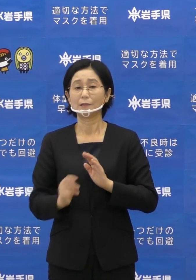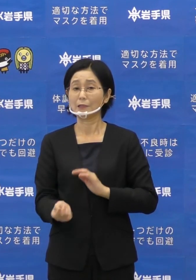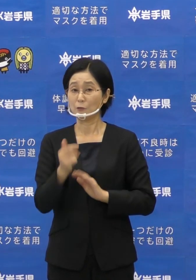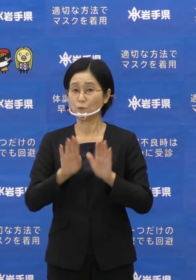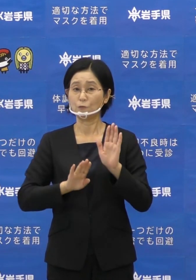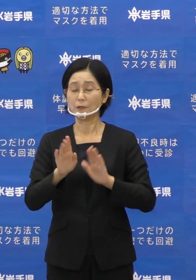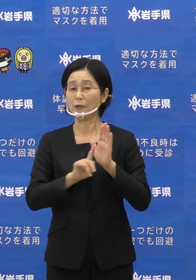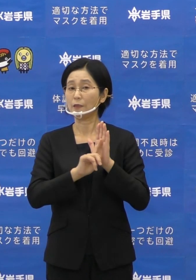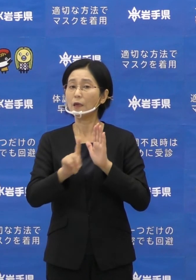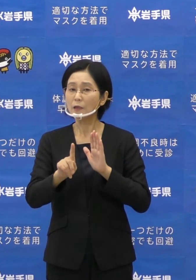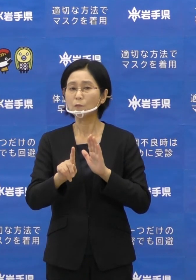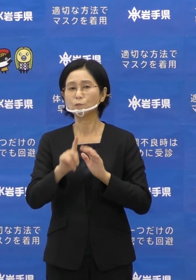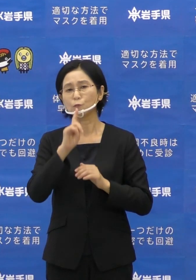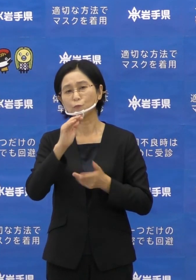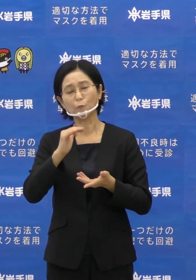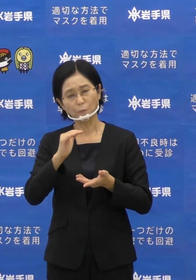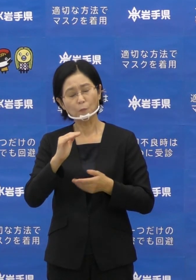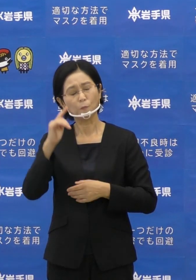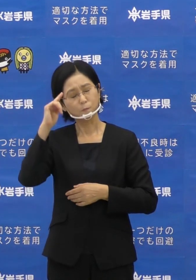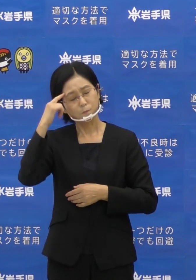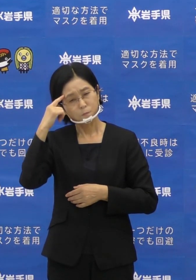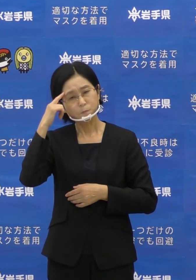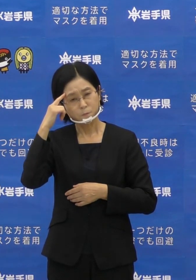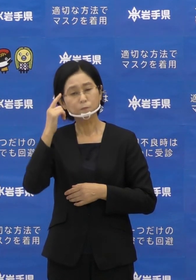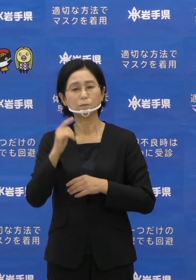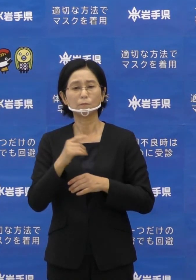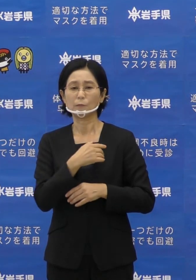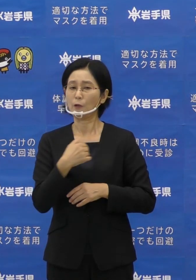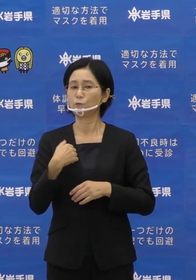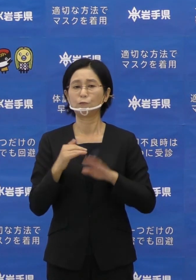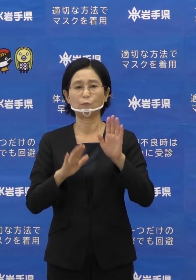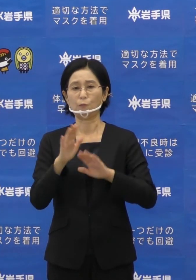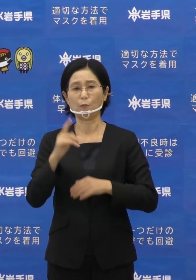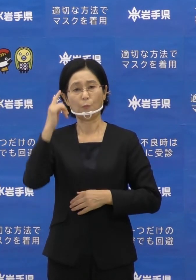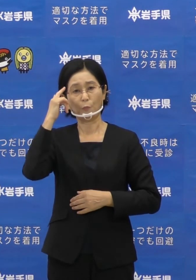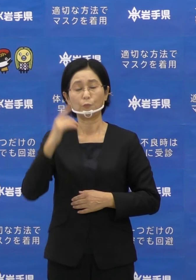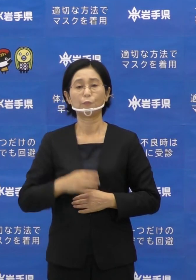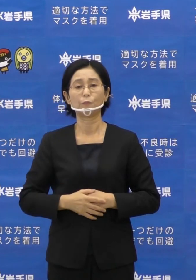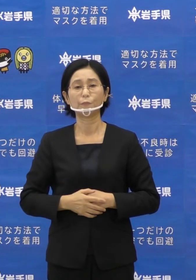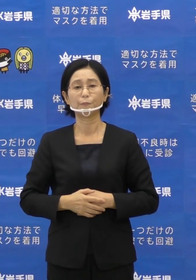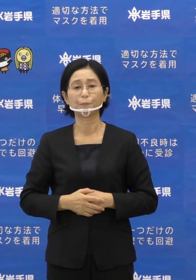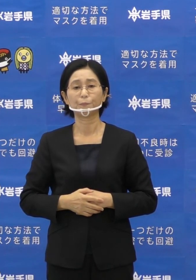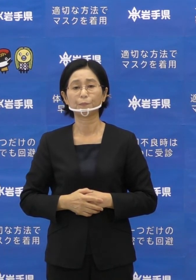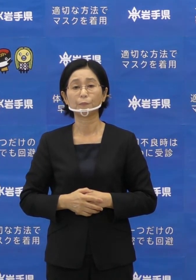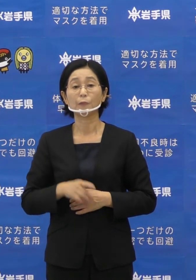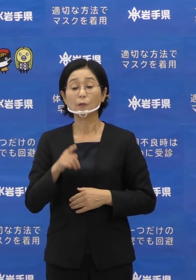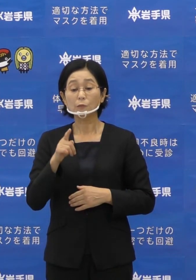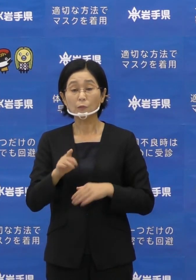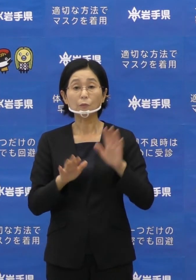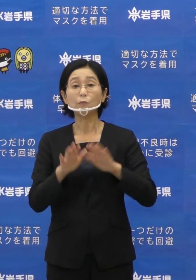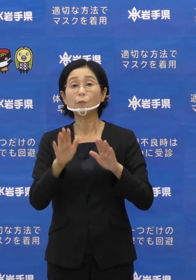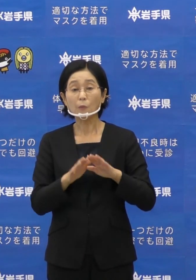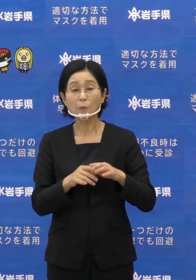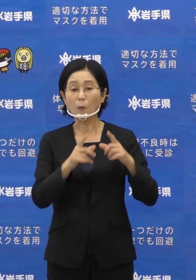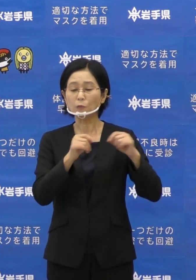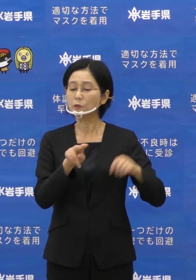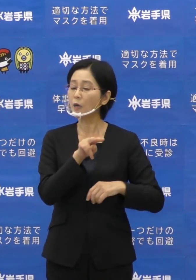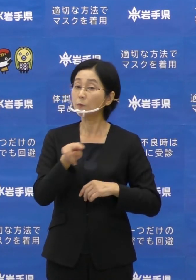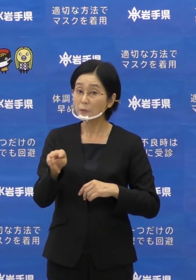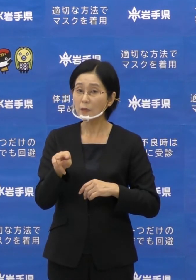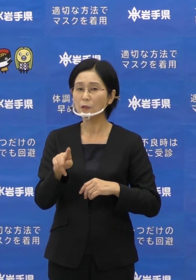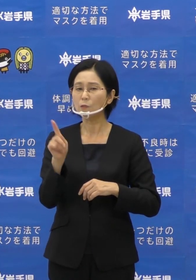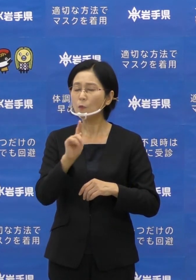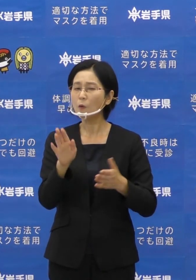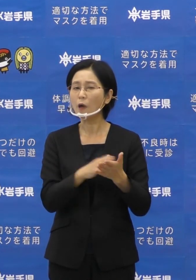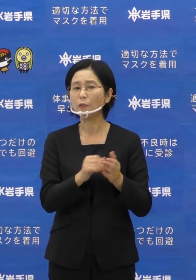こともあり得る事態だと思います。そこを国がどう判断するのか、今やっている